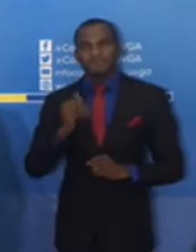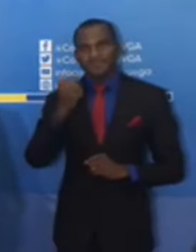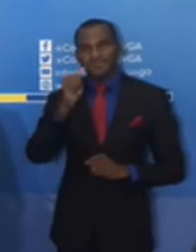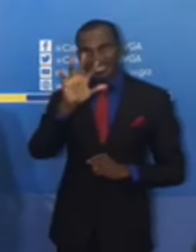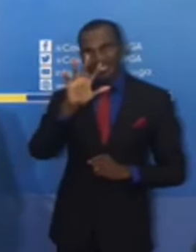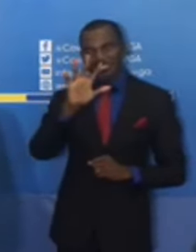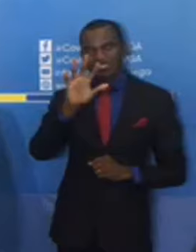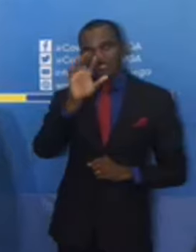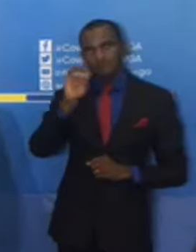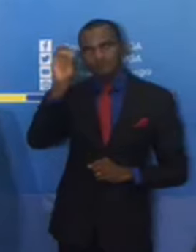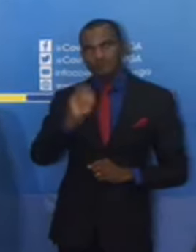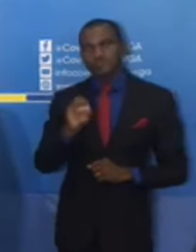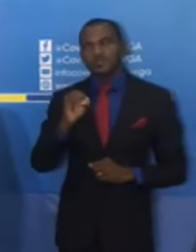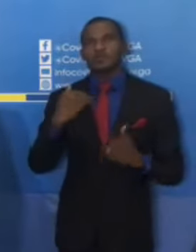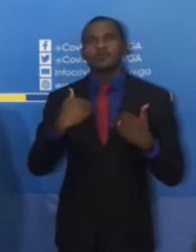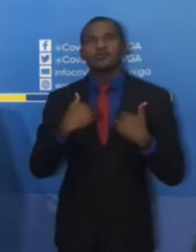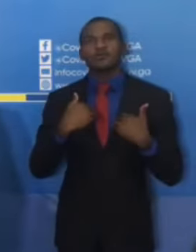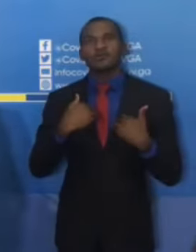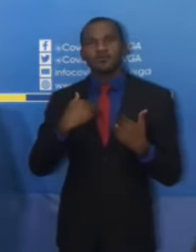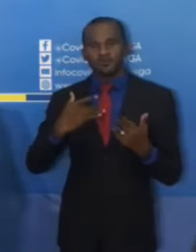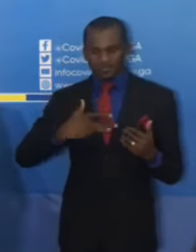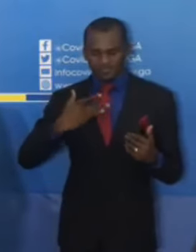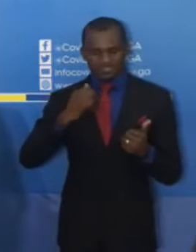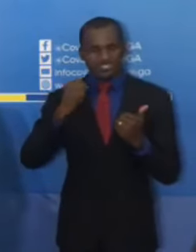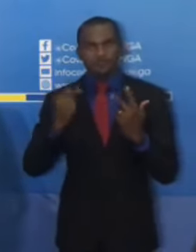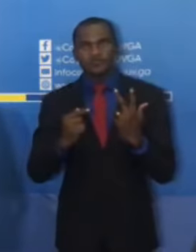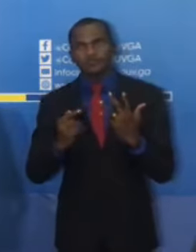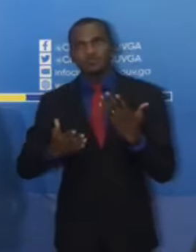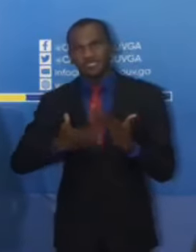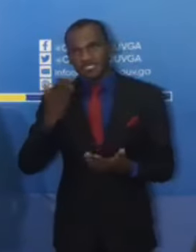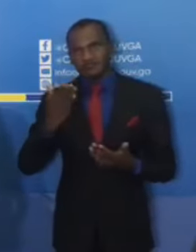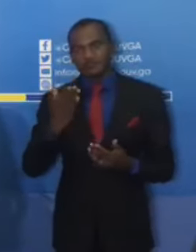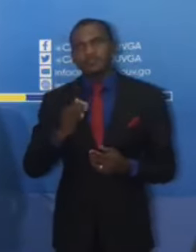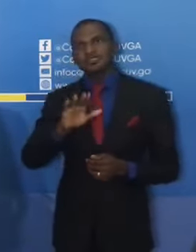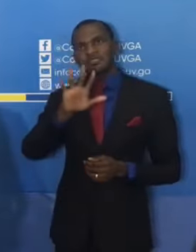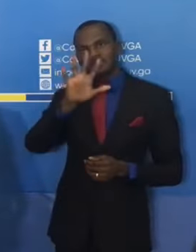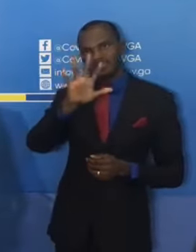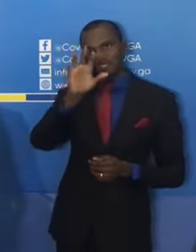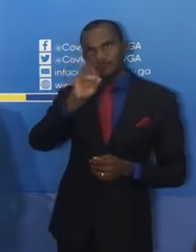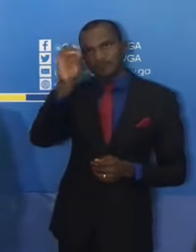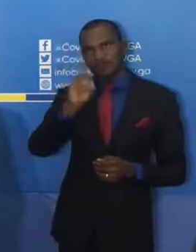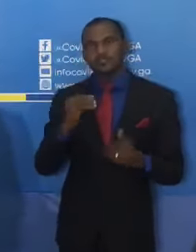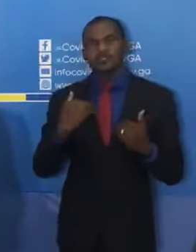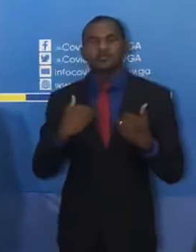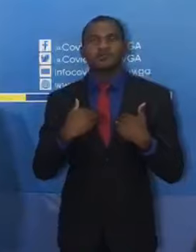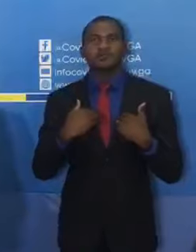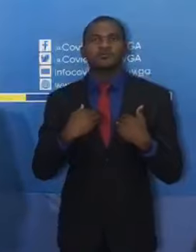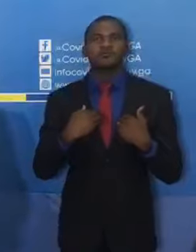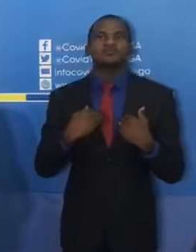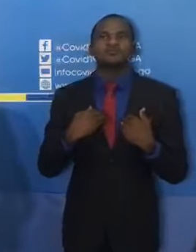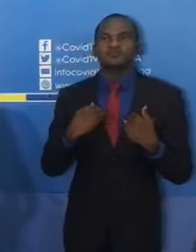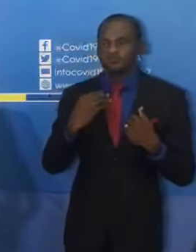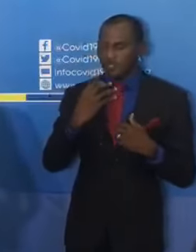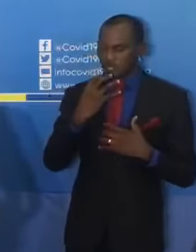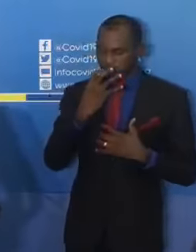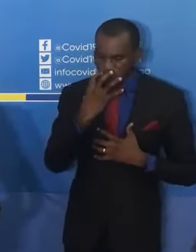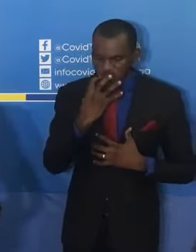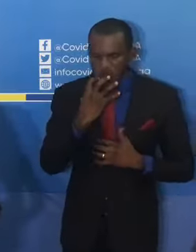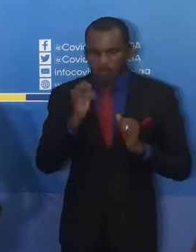15% ont des symptômes légers et 5% font des formes graves pouvant aller jusqu'au